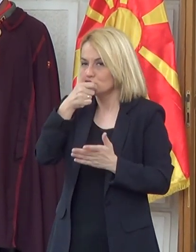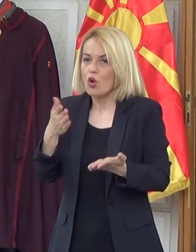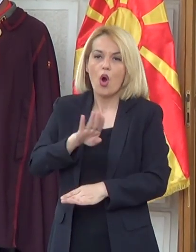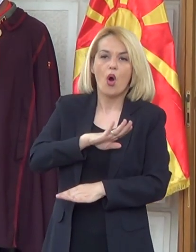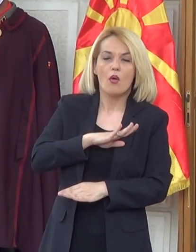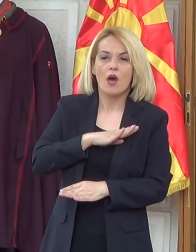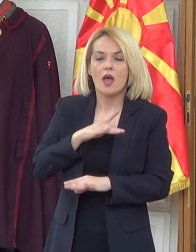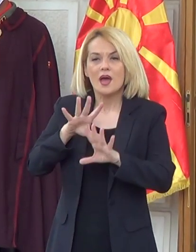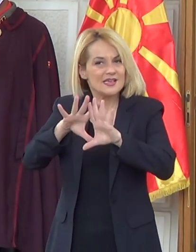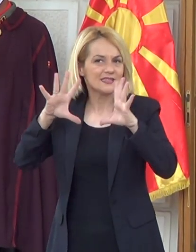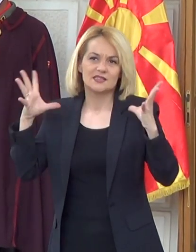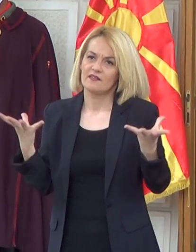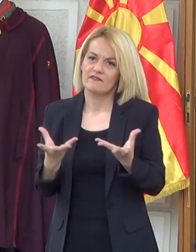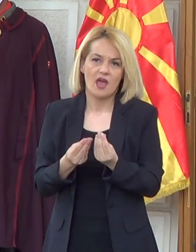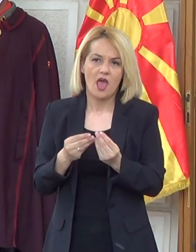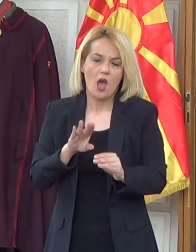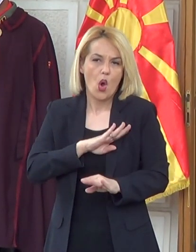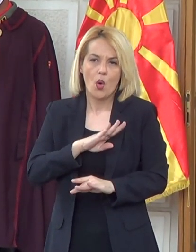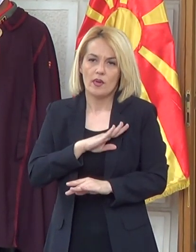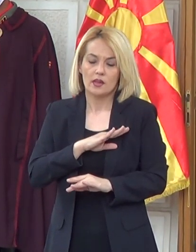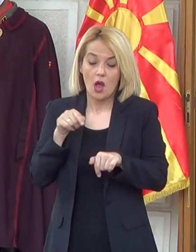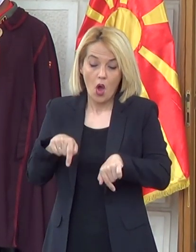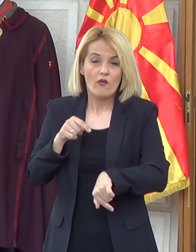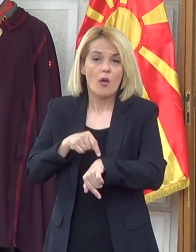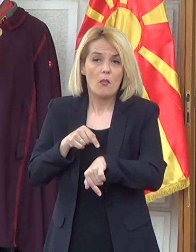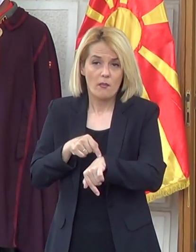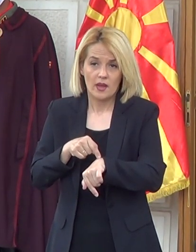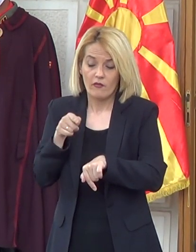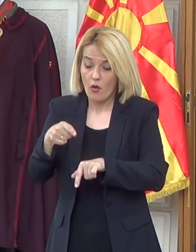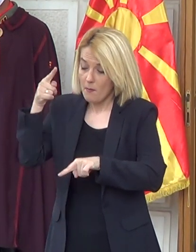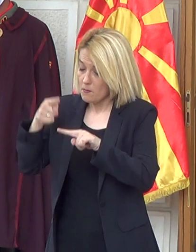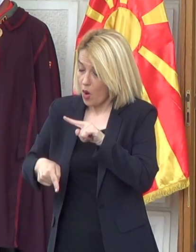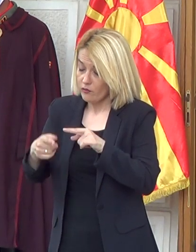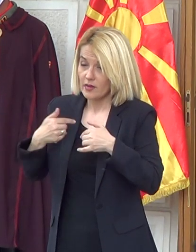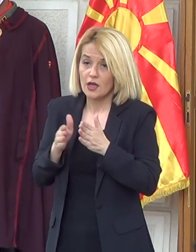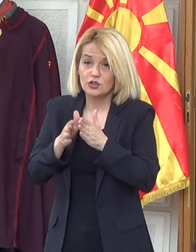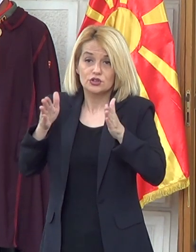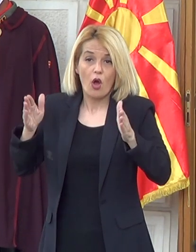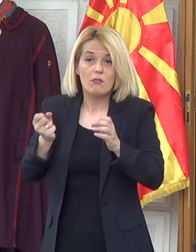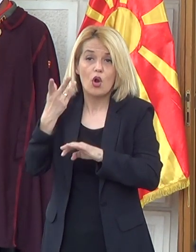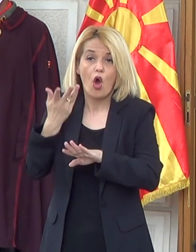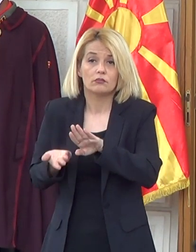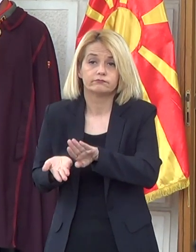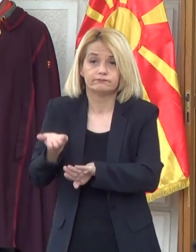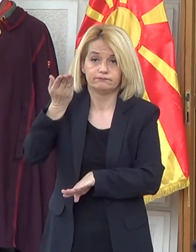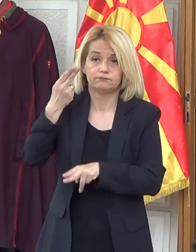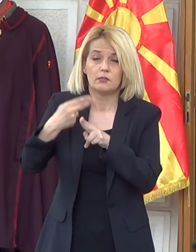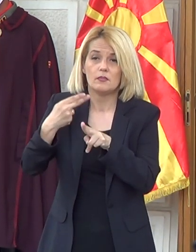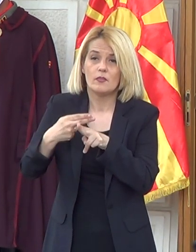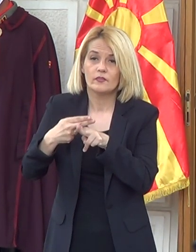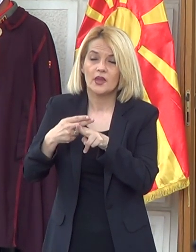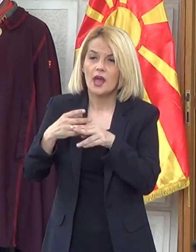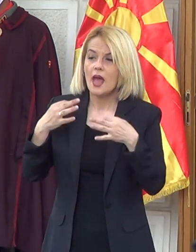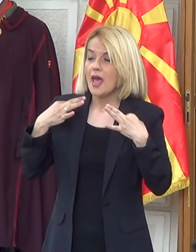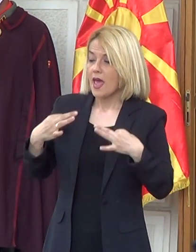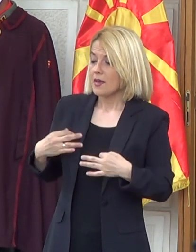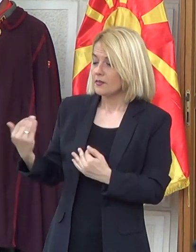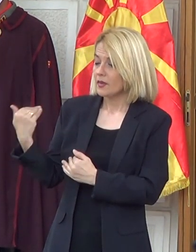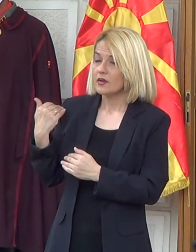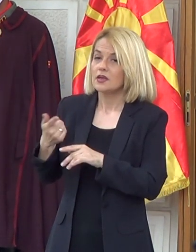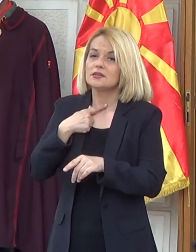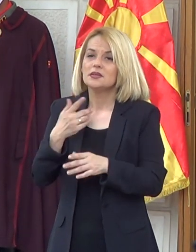opasno, ja mislim da praktično sve je opasno. Evo, to ovaj moment, pa duri ova posljedno, što nije zgolemovanje na novo zarazeni, според експертите е затоа